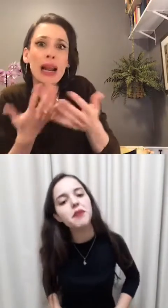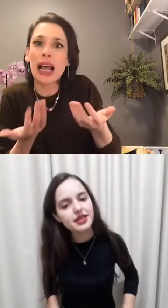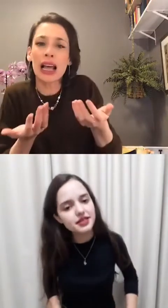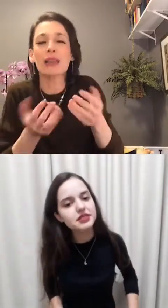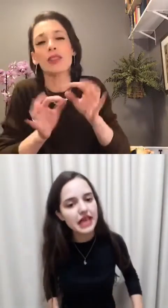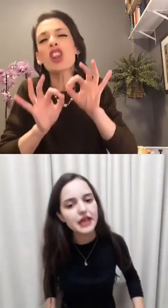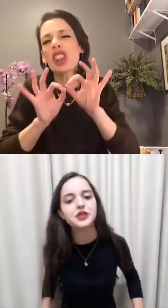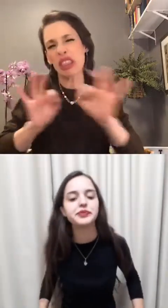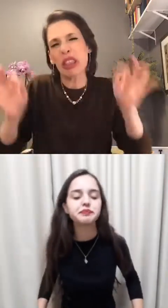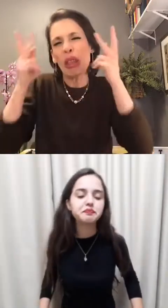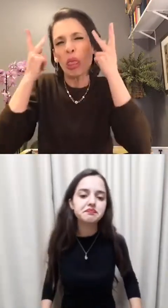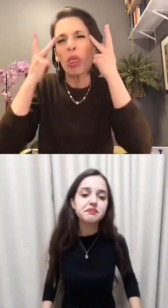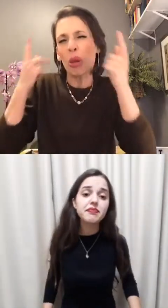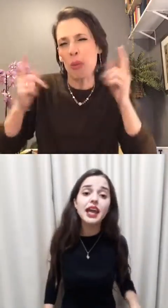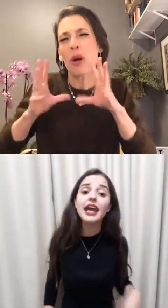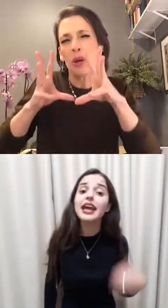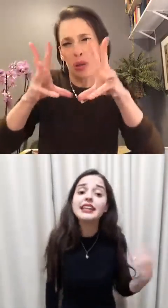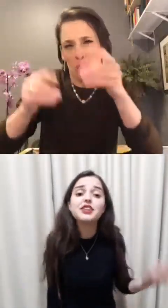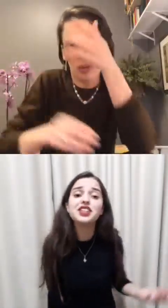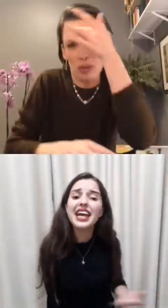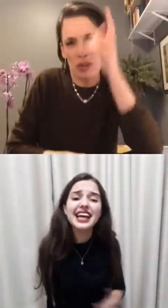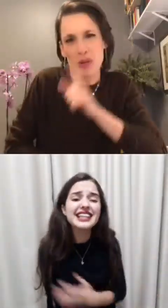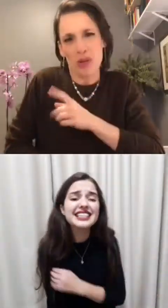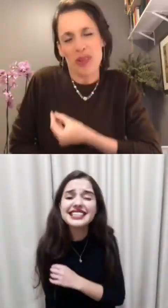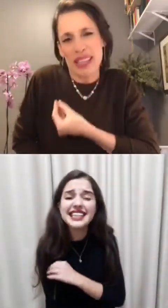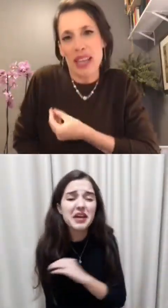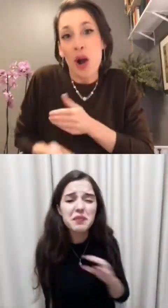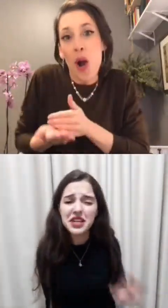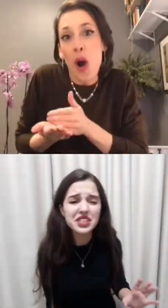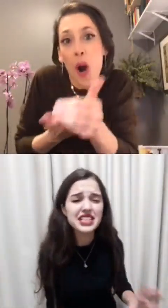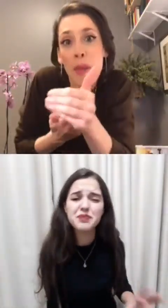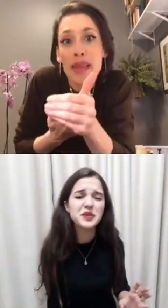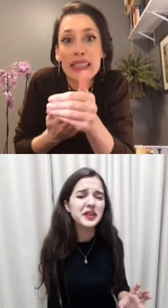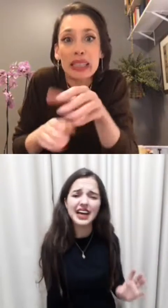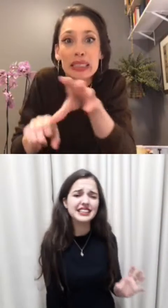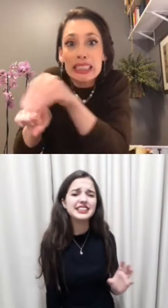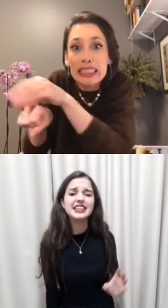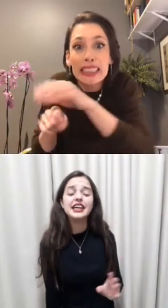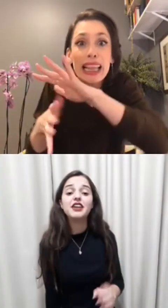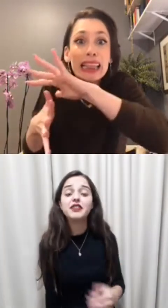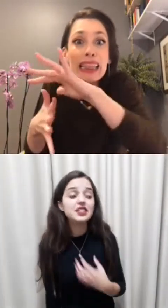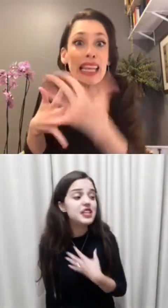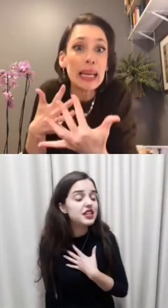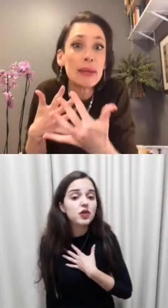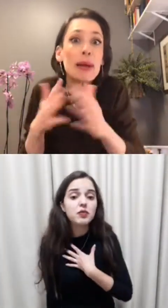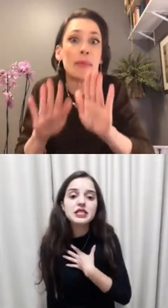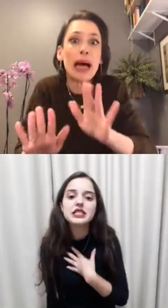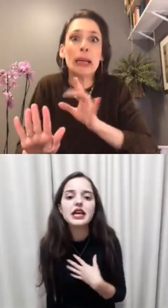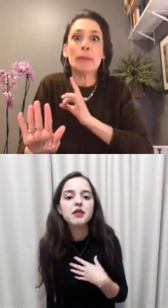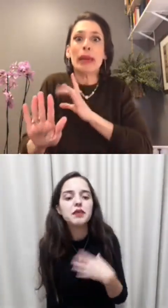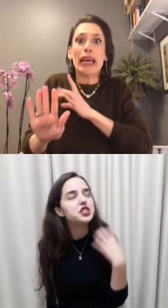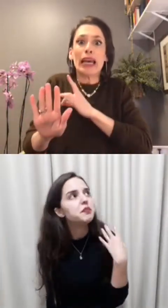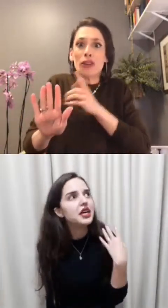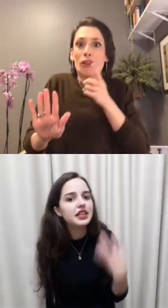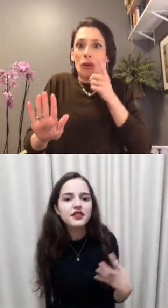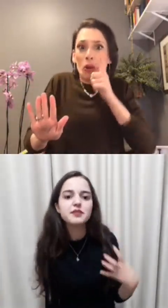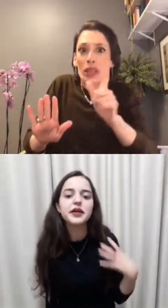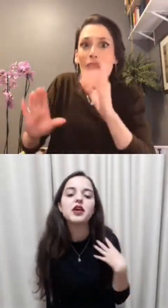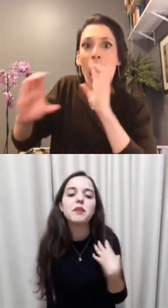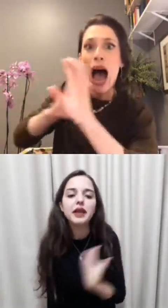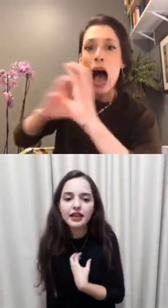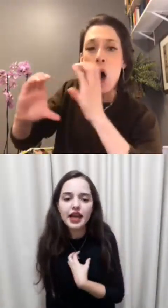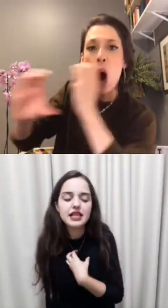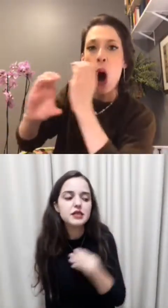do básico sente. Então eu cheguei em casa extremamente decepcionada. Eu falei, gente, como assim? Eu pedi para Deus para